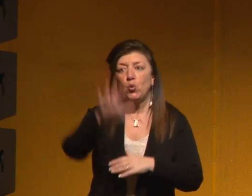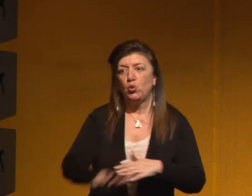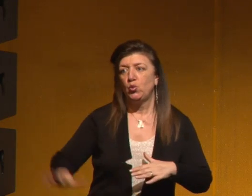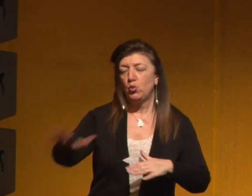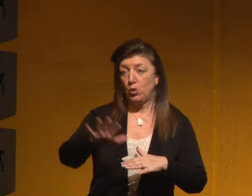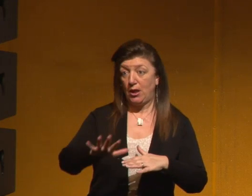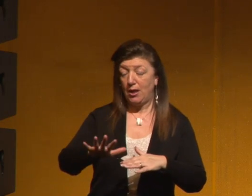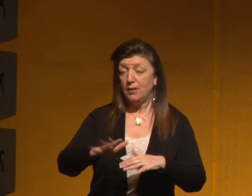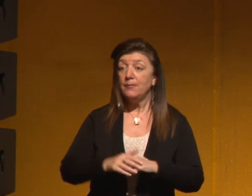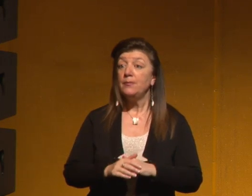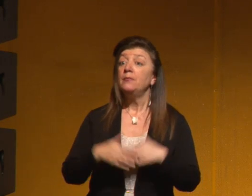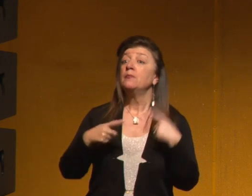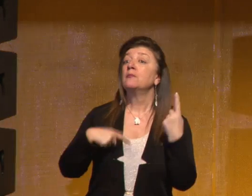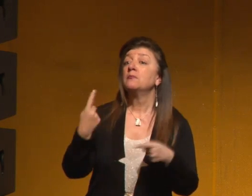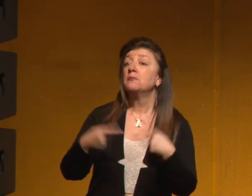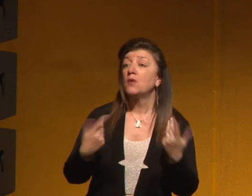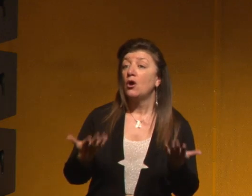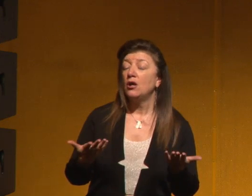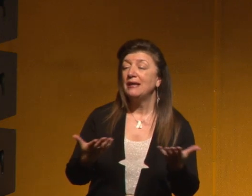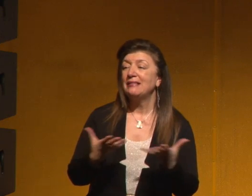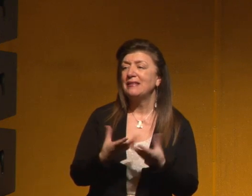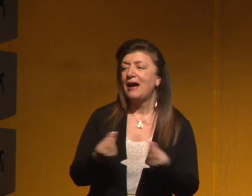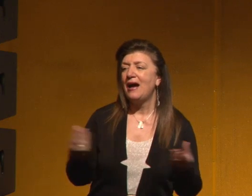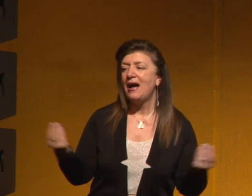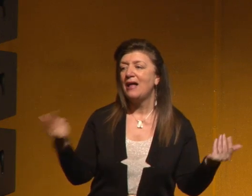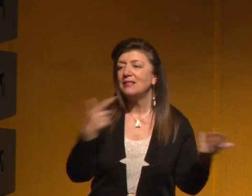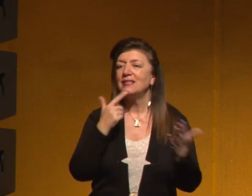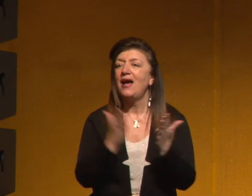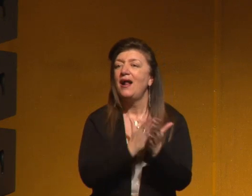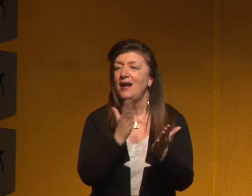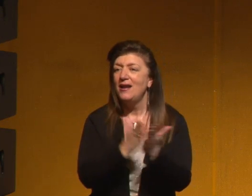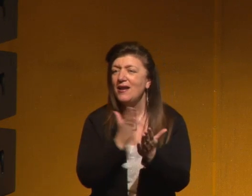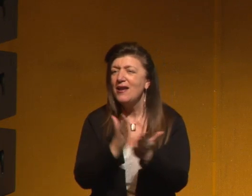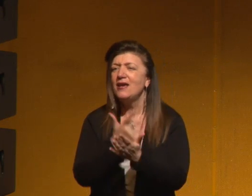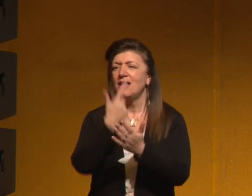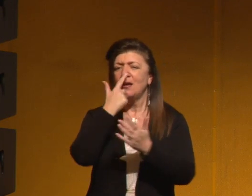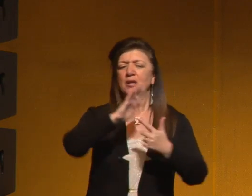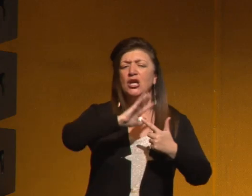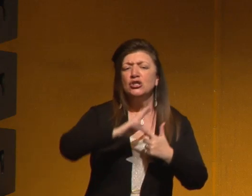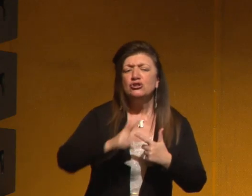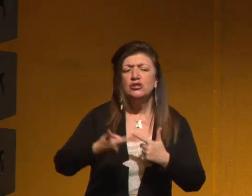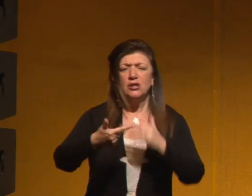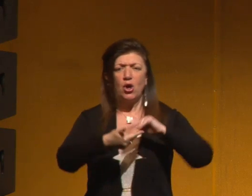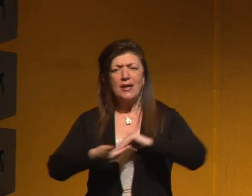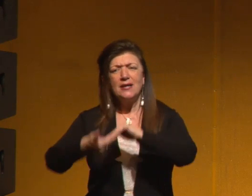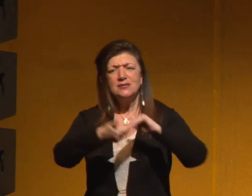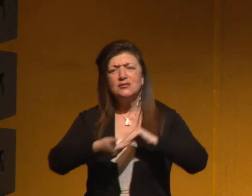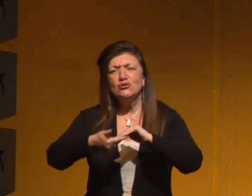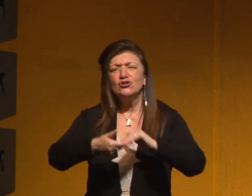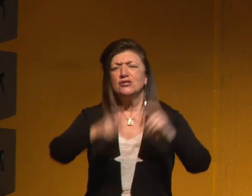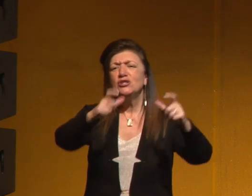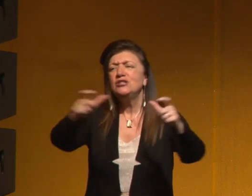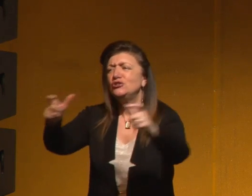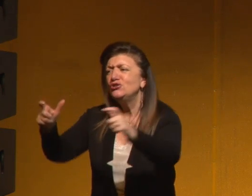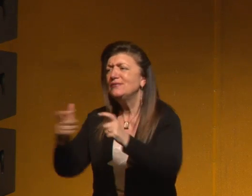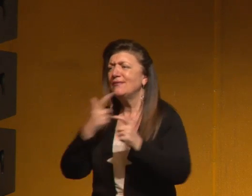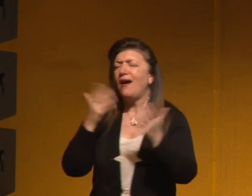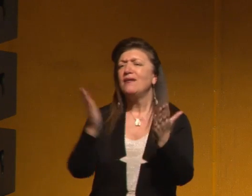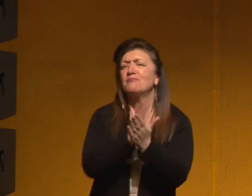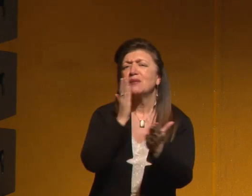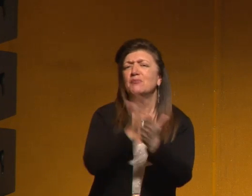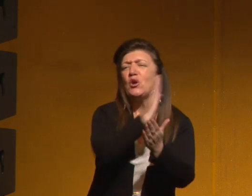e poi le tantissime librerie i circoli le associazioni cittadine le biblioteche